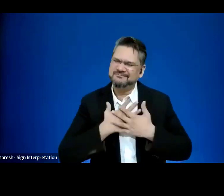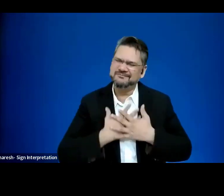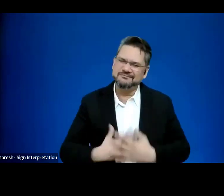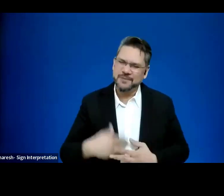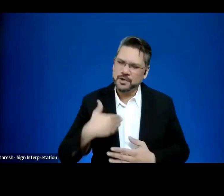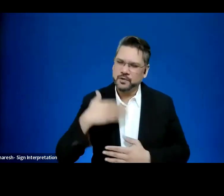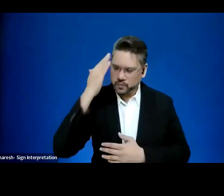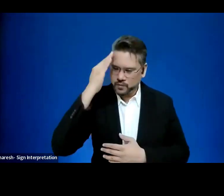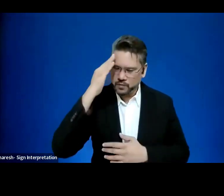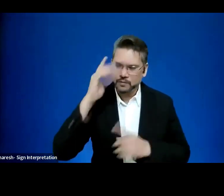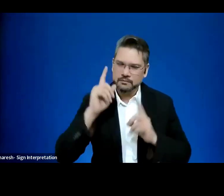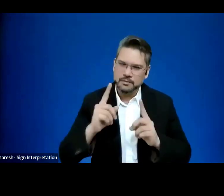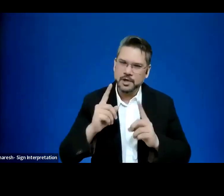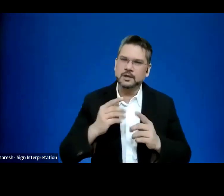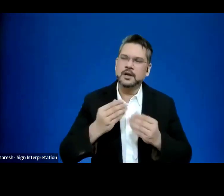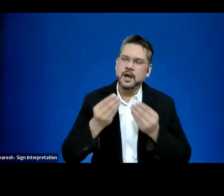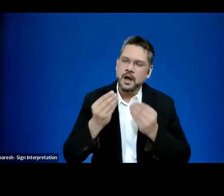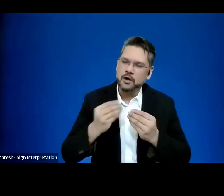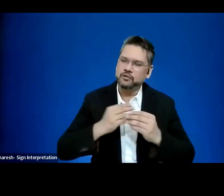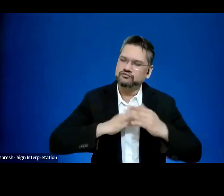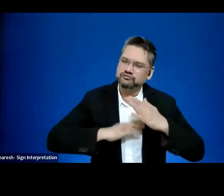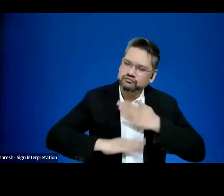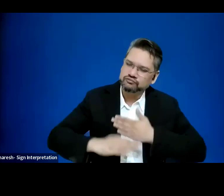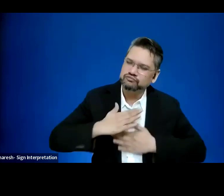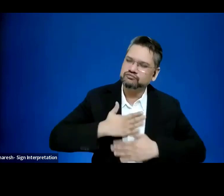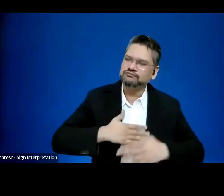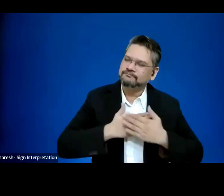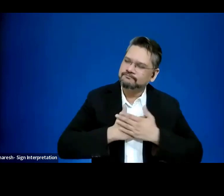他呢没有办法去